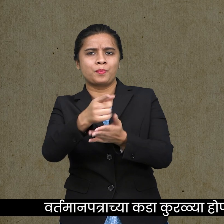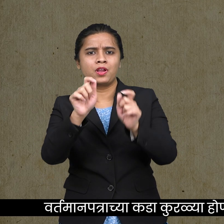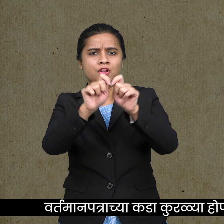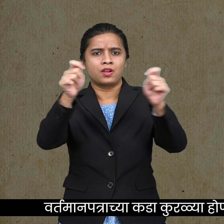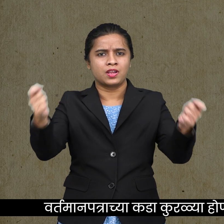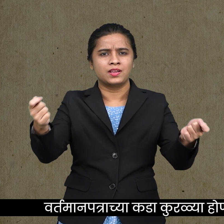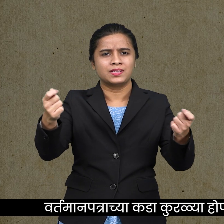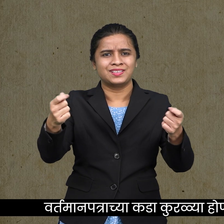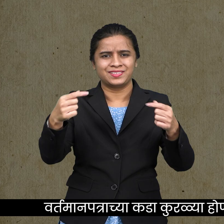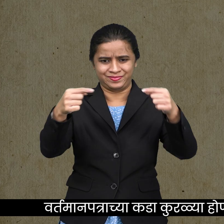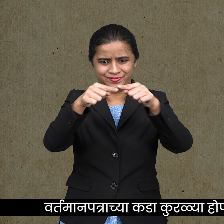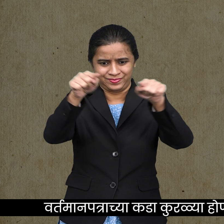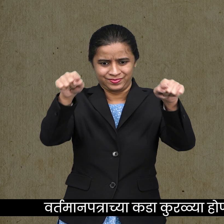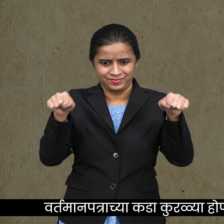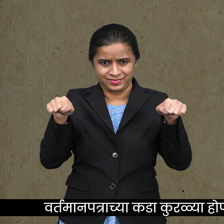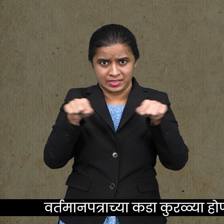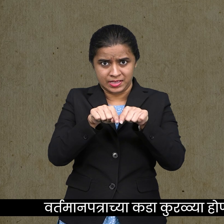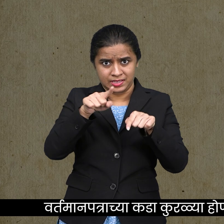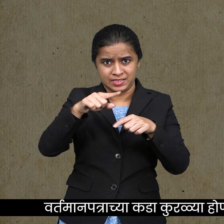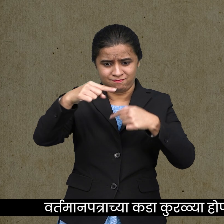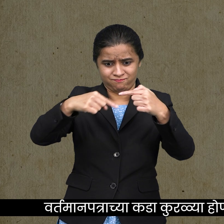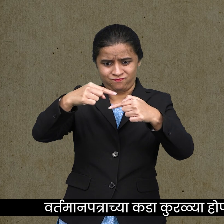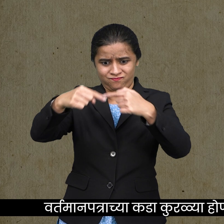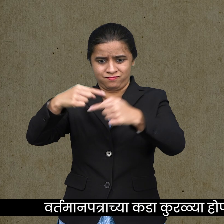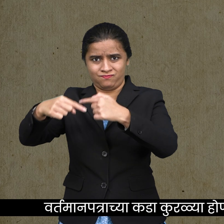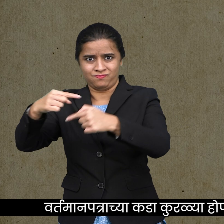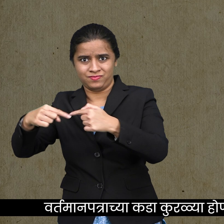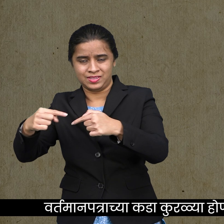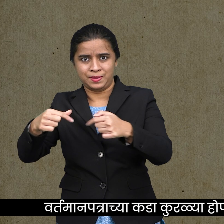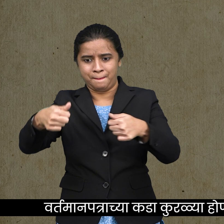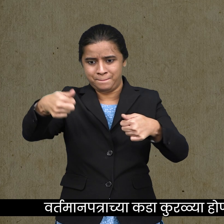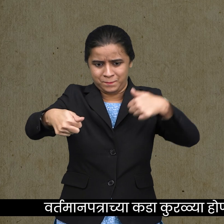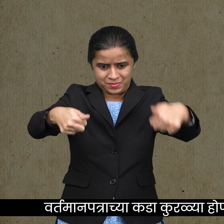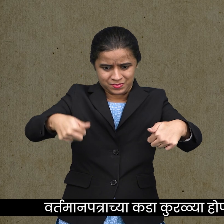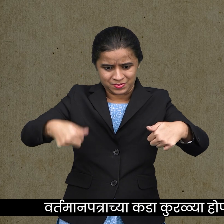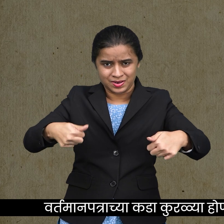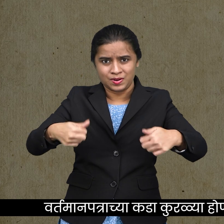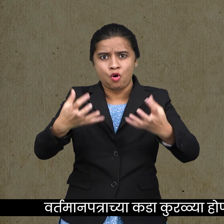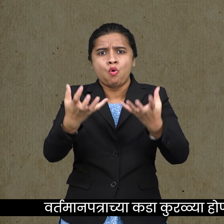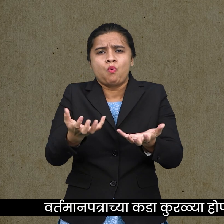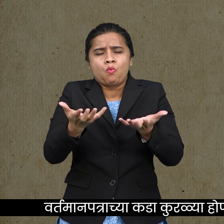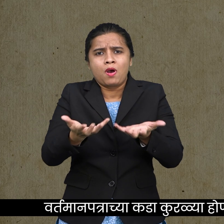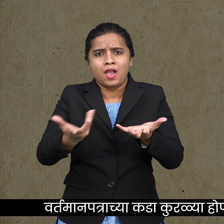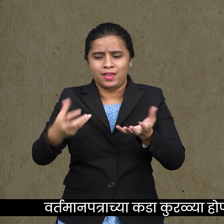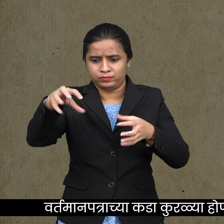वर्तमानपत्राच्या कडा कुरळ्या होण्यापासून रोखण्यासाठी कोपरे वजनाने दाबा.